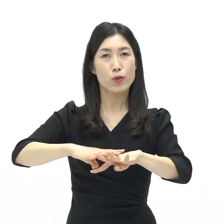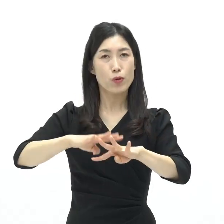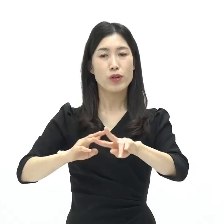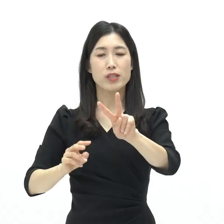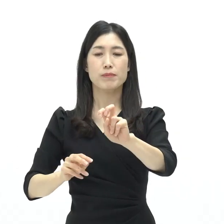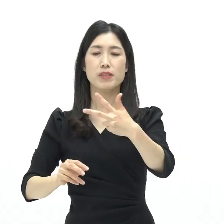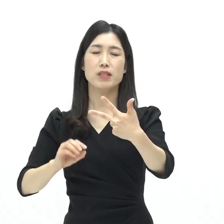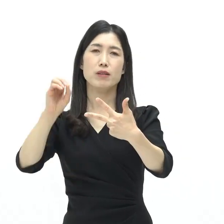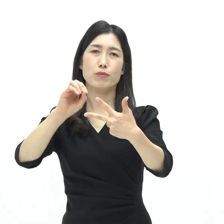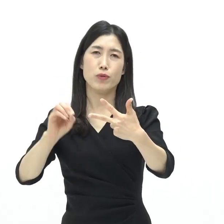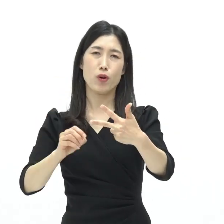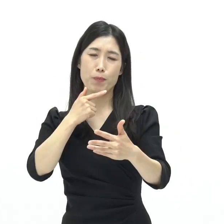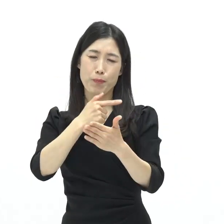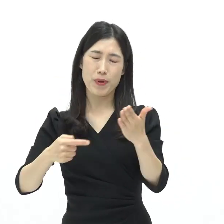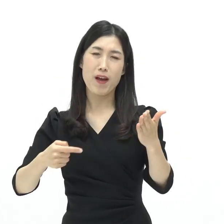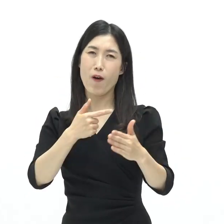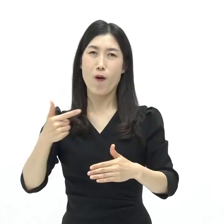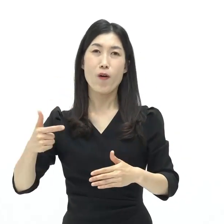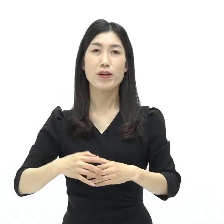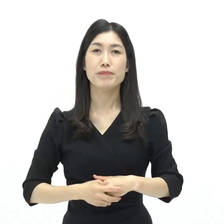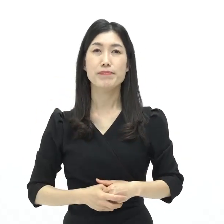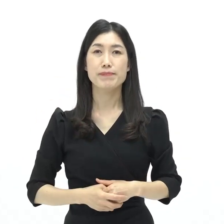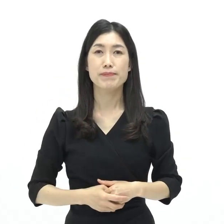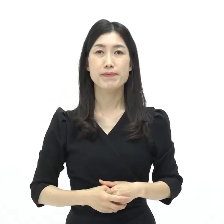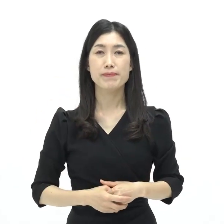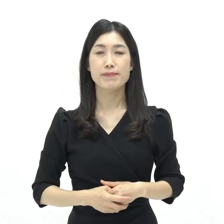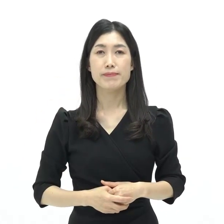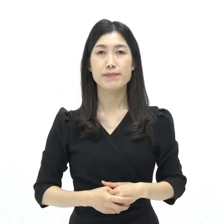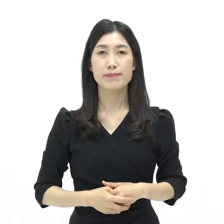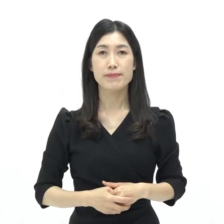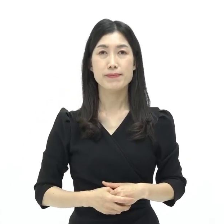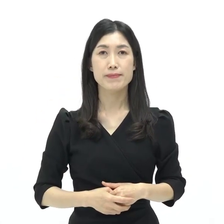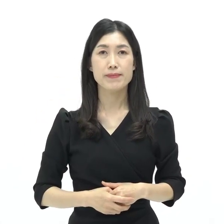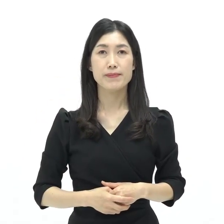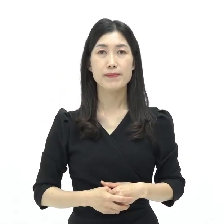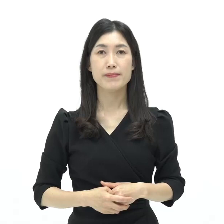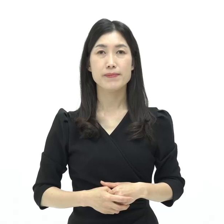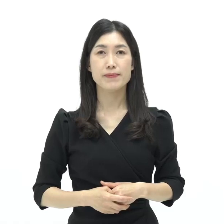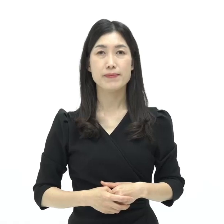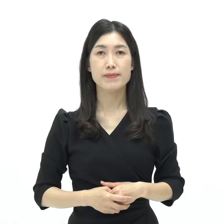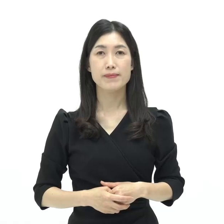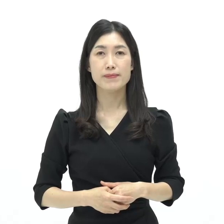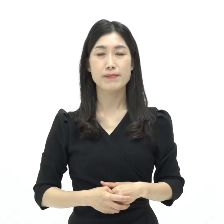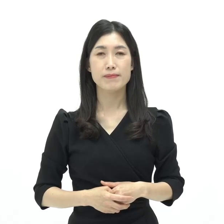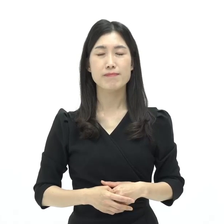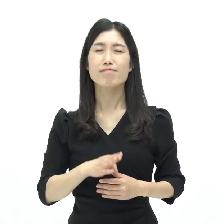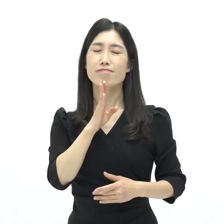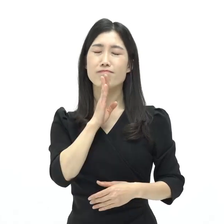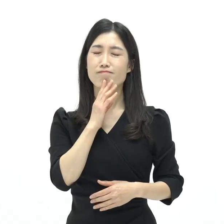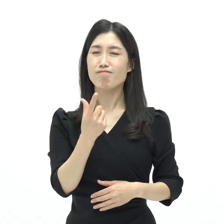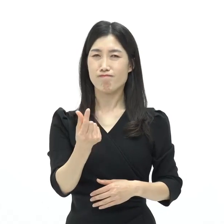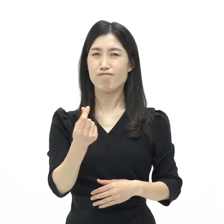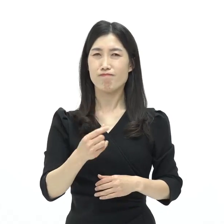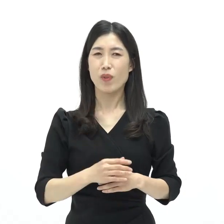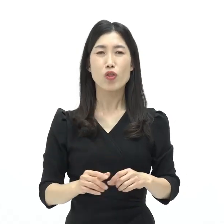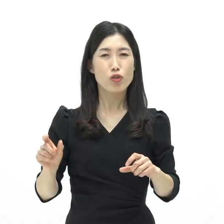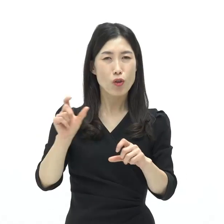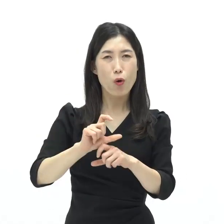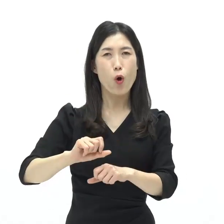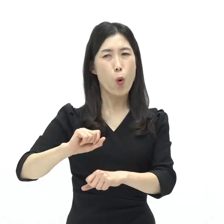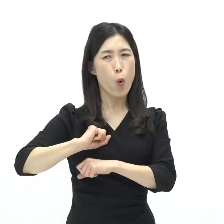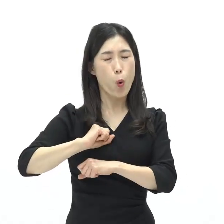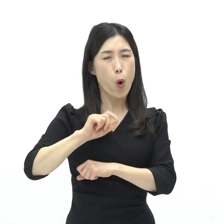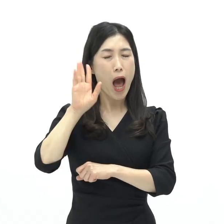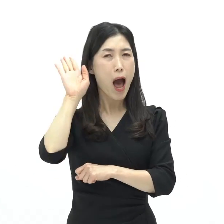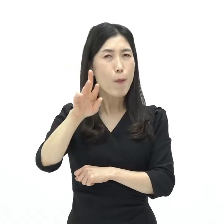농업 27%가 큰 피해를 입었습니다. 인명 피해만 겪은 게 아니었네요. 그렇죠.